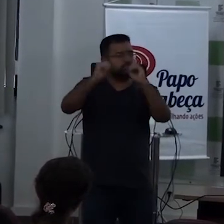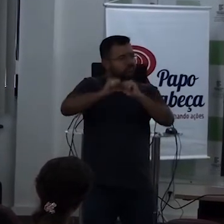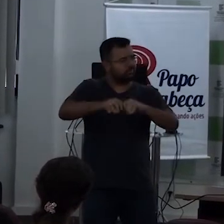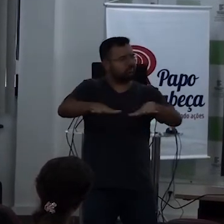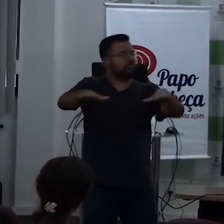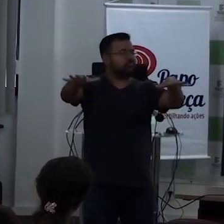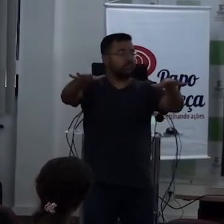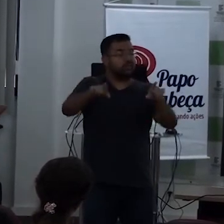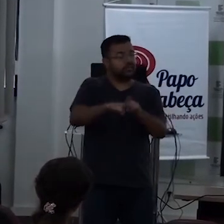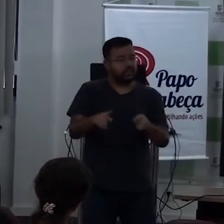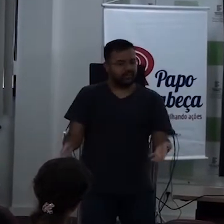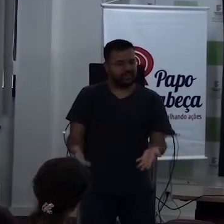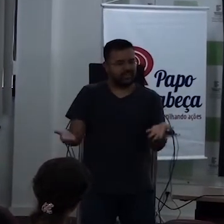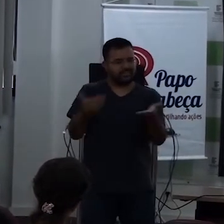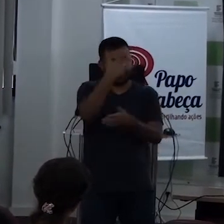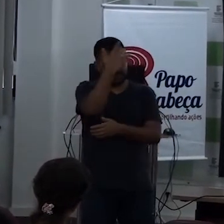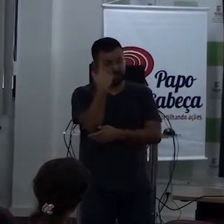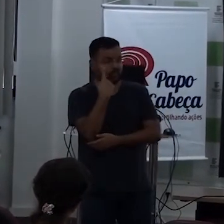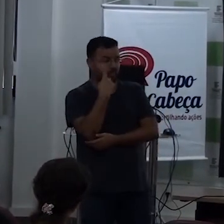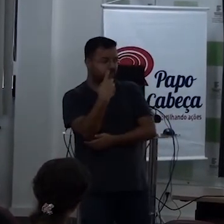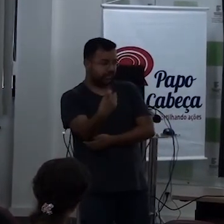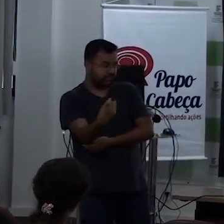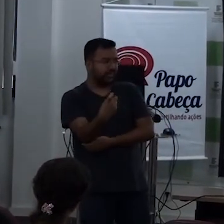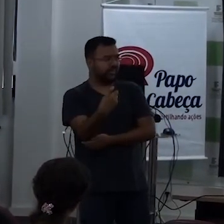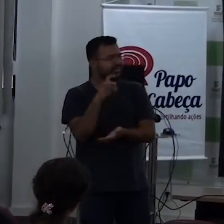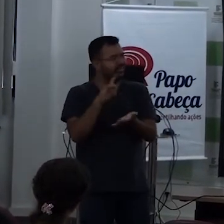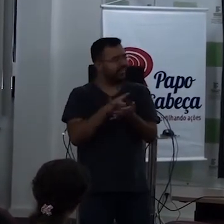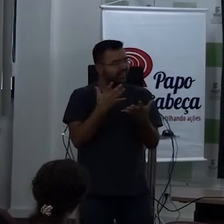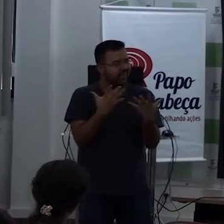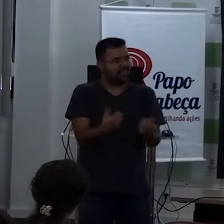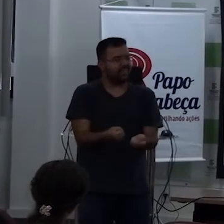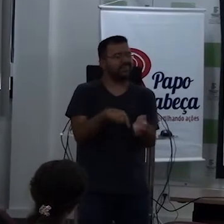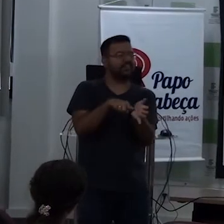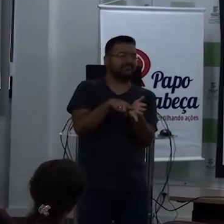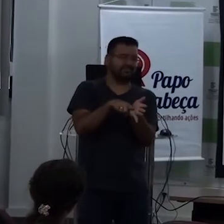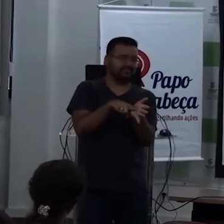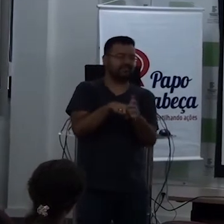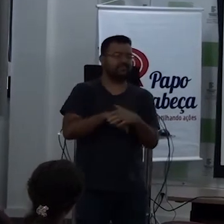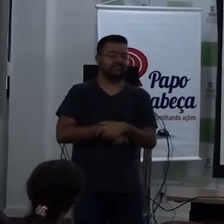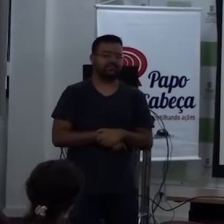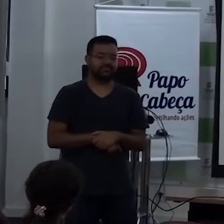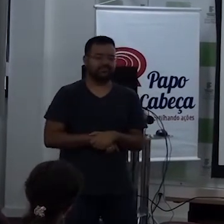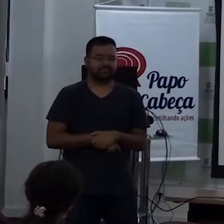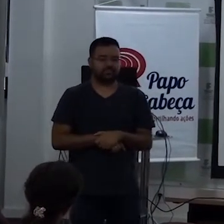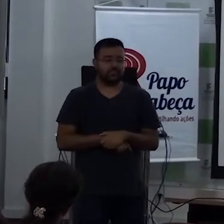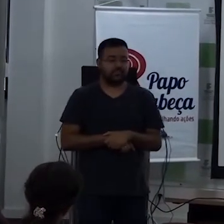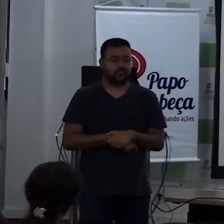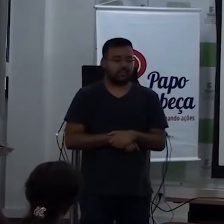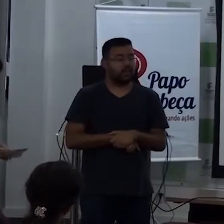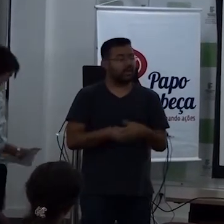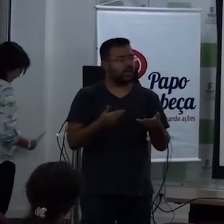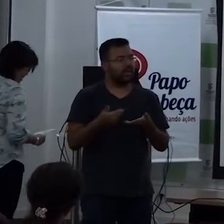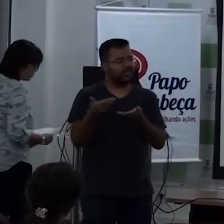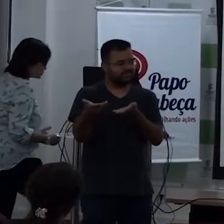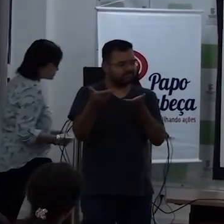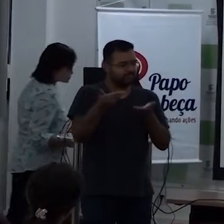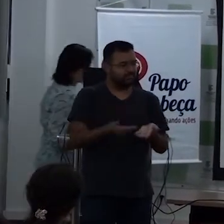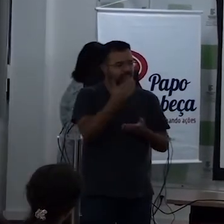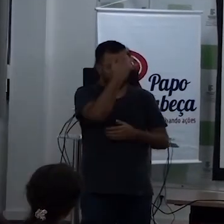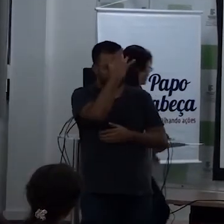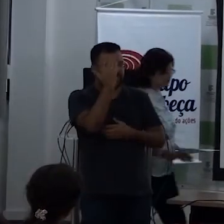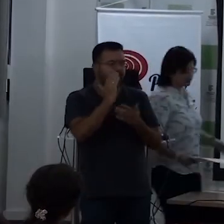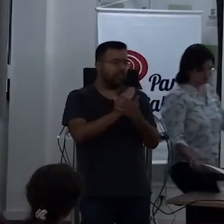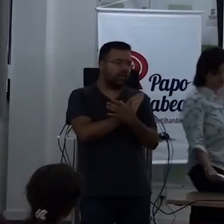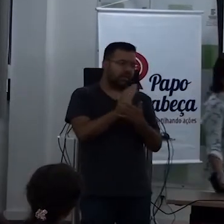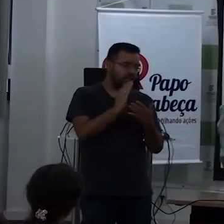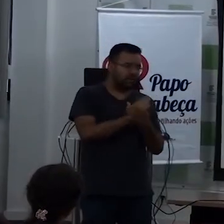incentivar os demais que têm interesse também em abraçar a causa da pesquisa. Então, eu vou chamar aqui algumas